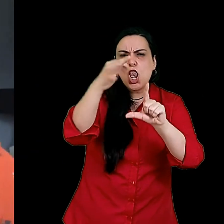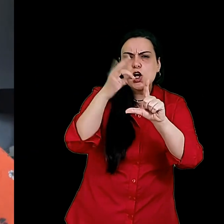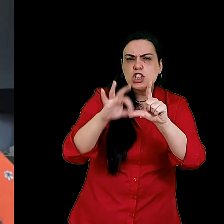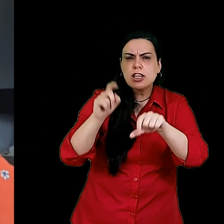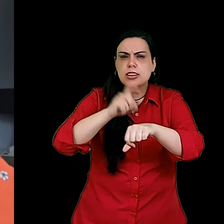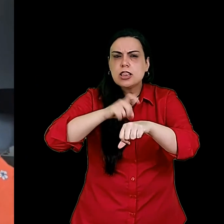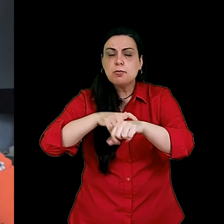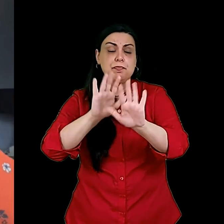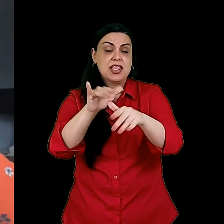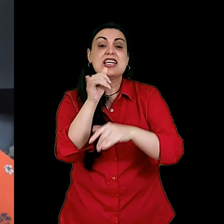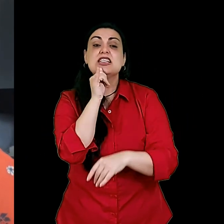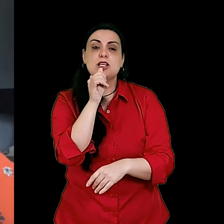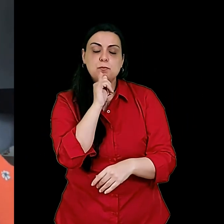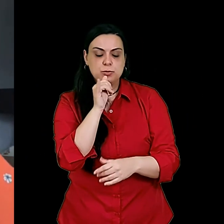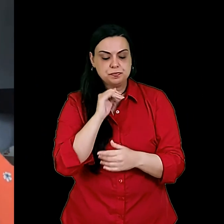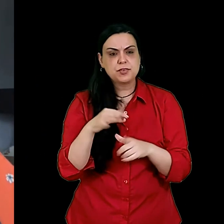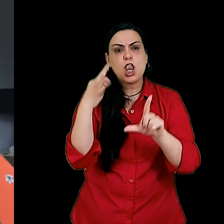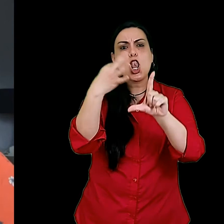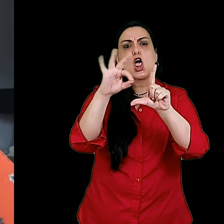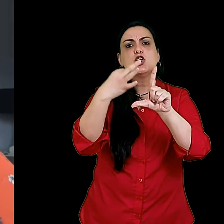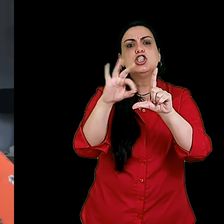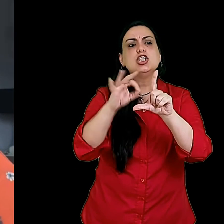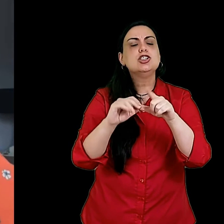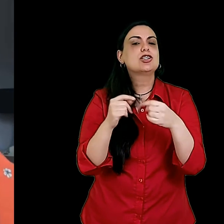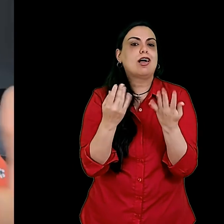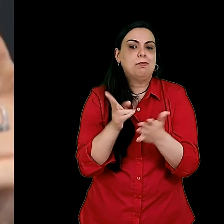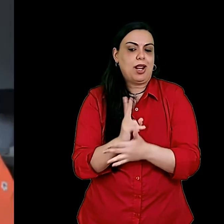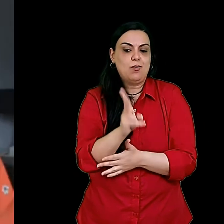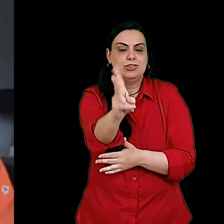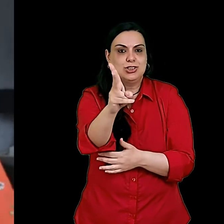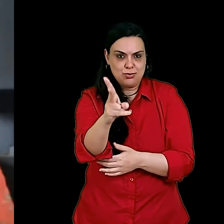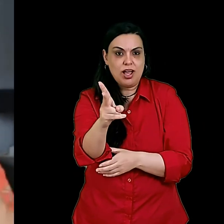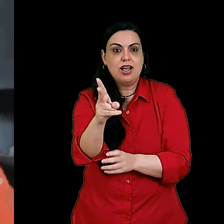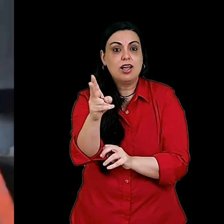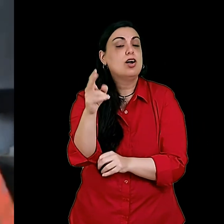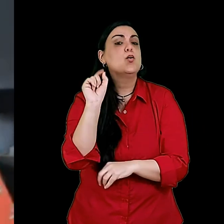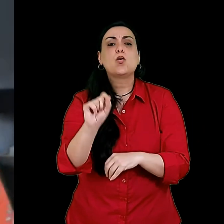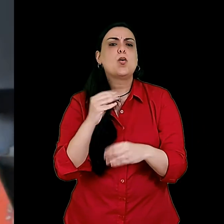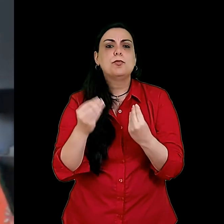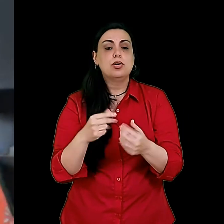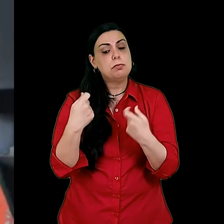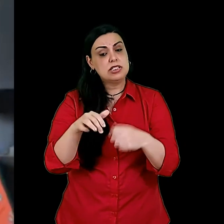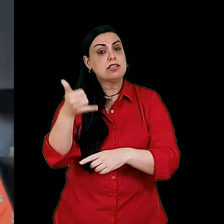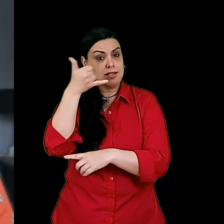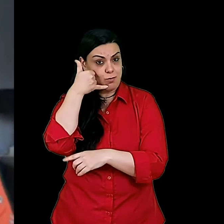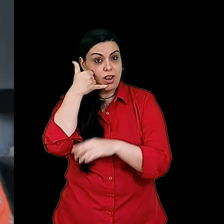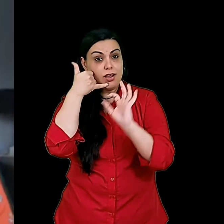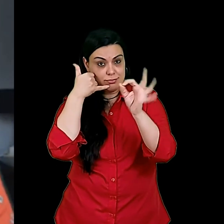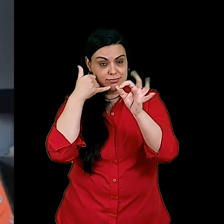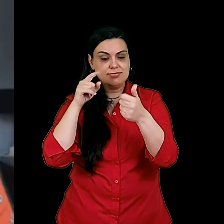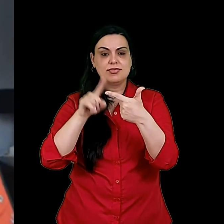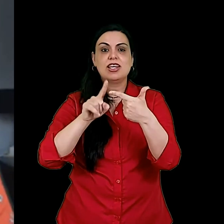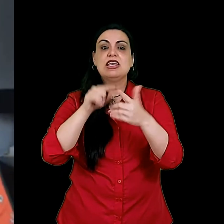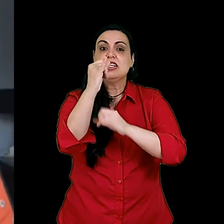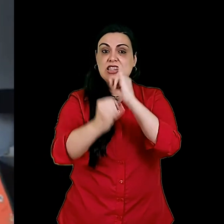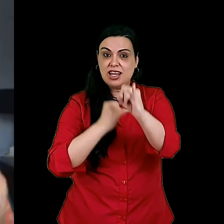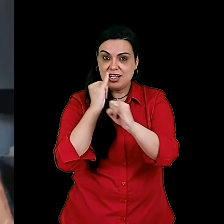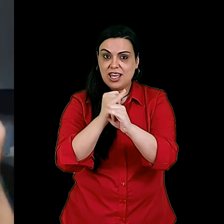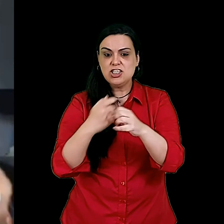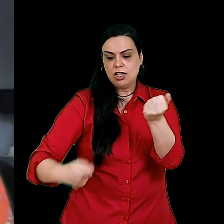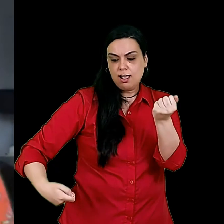requer preparo. Preparo de logística. Por exemplo, você quer ver? Logística para a gente dar continuidade aqui ao que a gente está fazendo